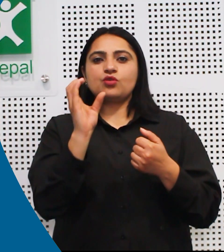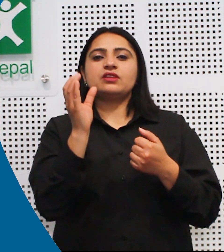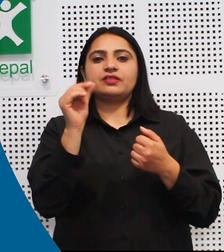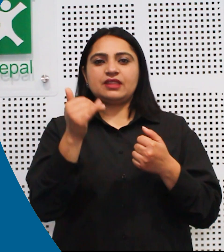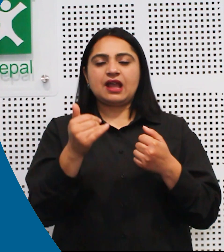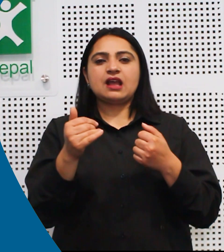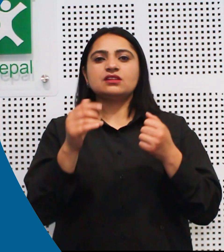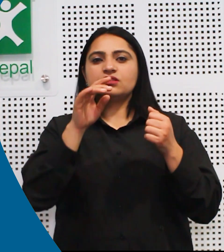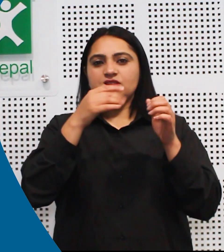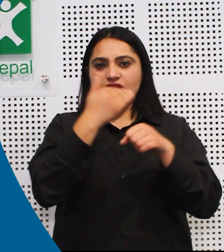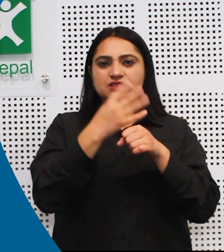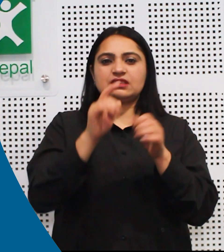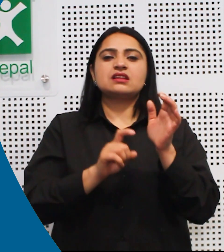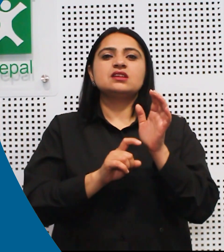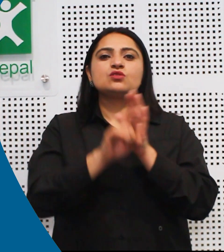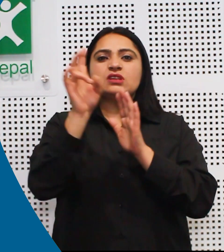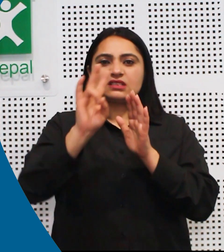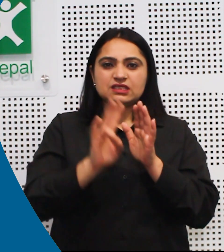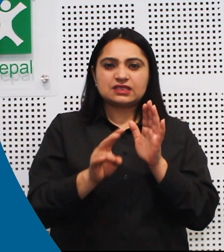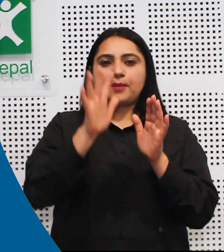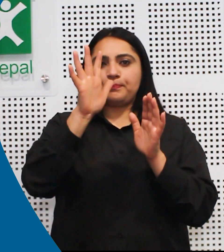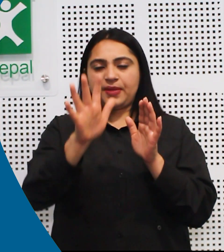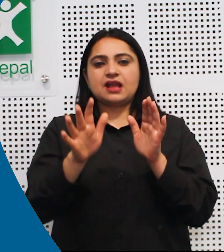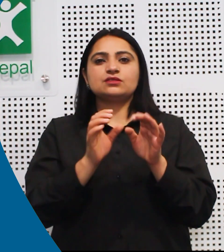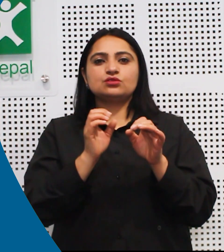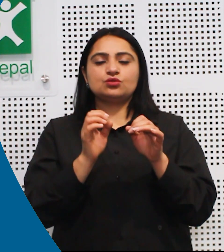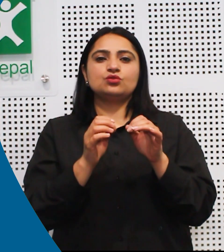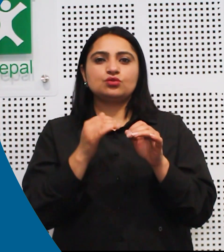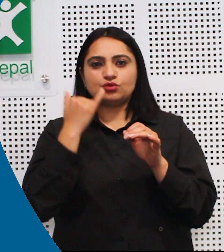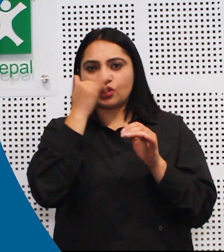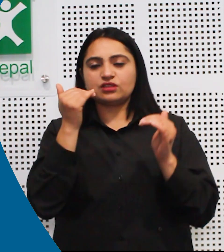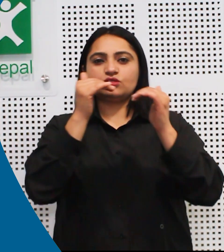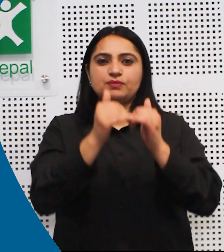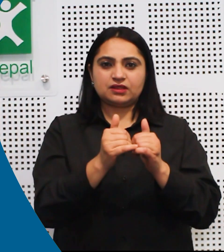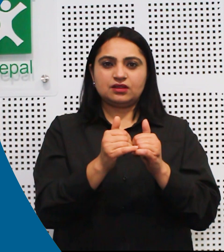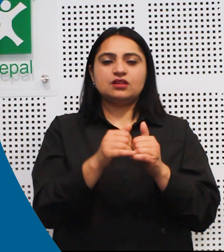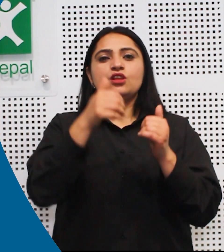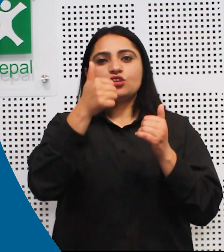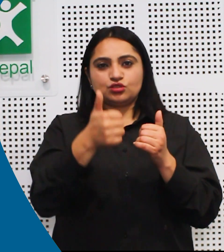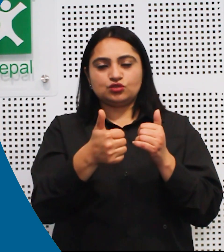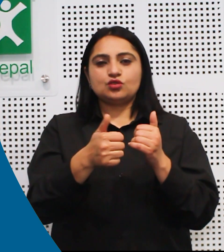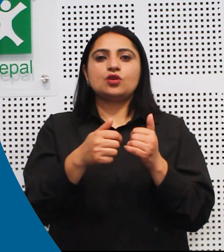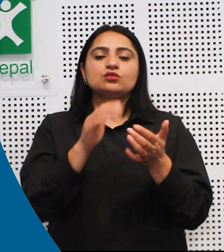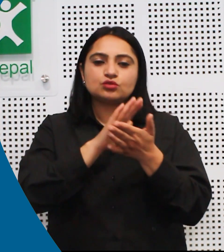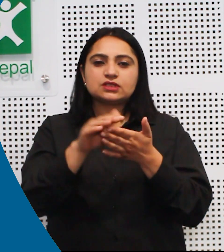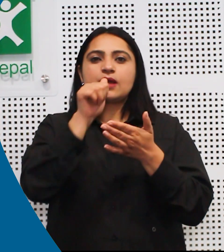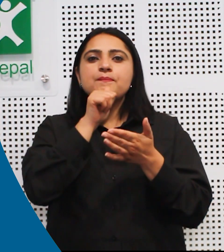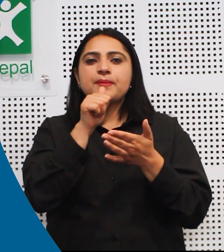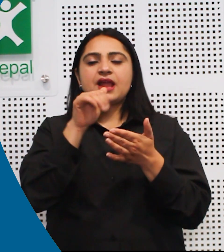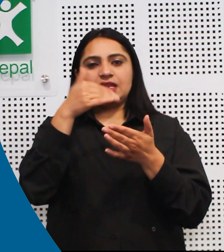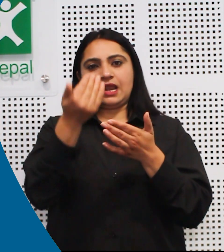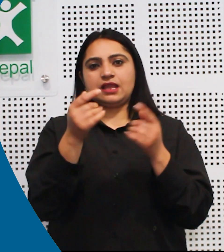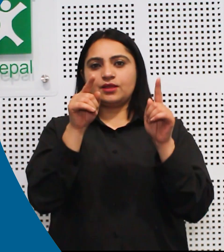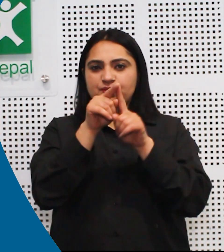गुणस्तरीय शिक्षा, लक्ष्य 5 को लैङ्गिक समानता, लक्ष्य 6 को स्वच्छ पानी र सरसफाईलाई पनि विषय क्षेत्रमा